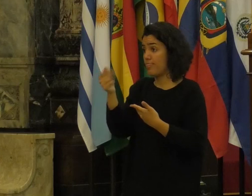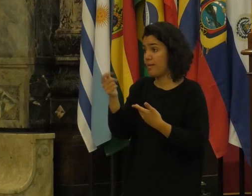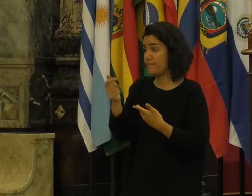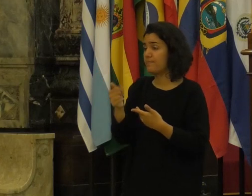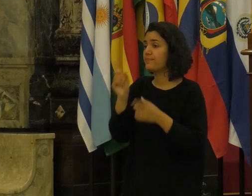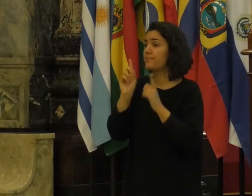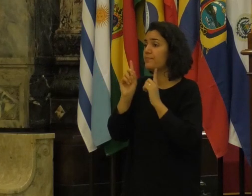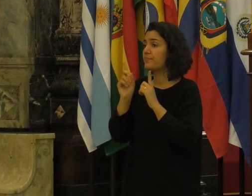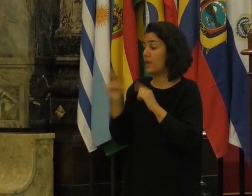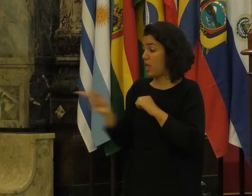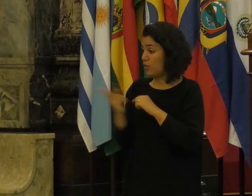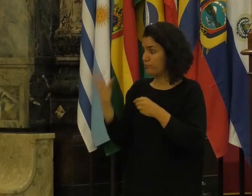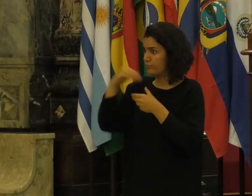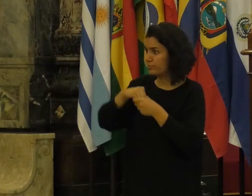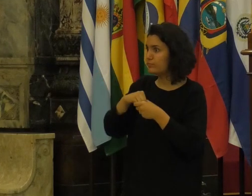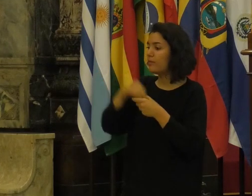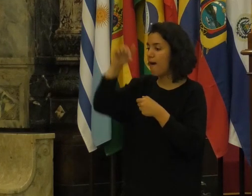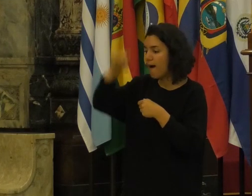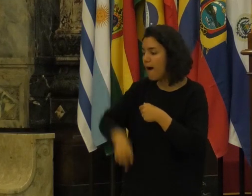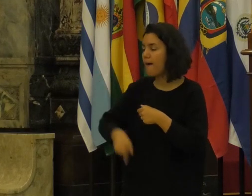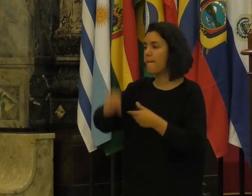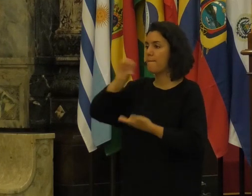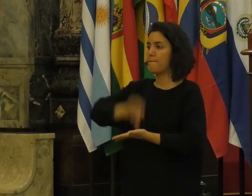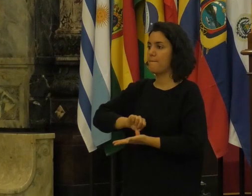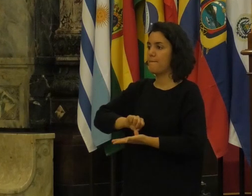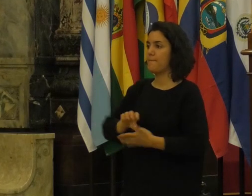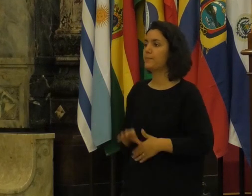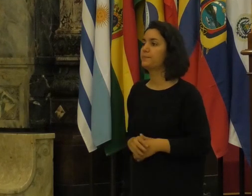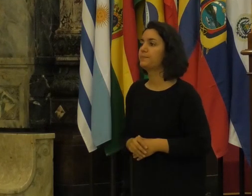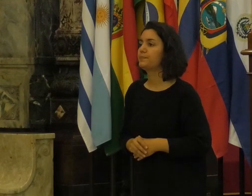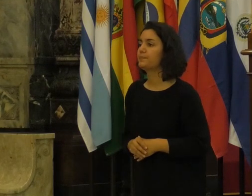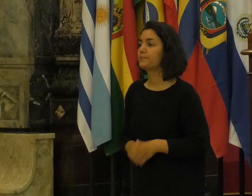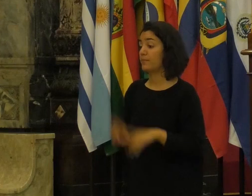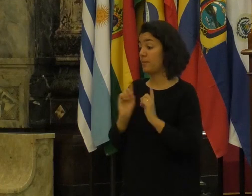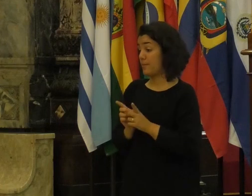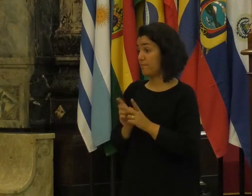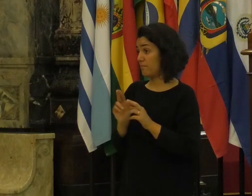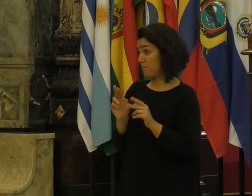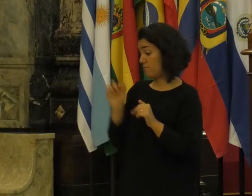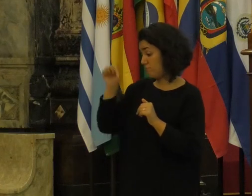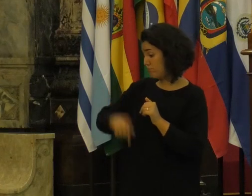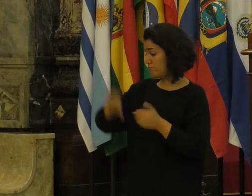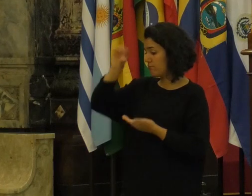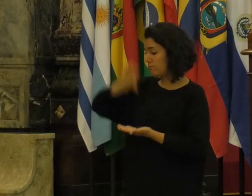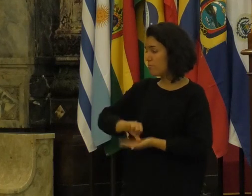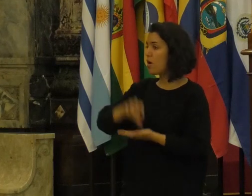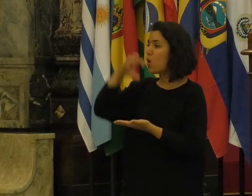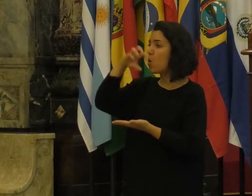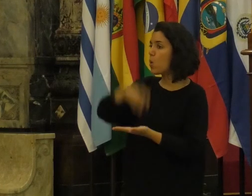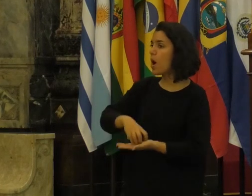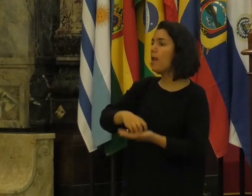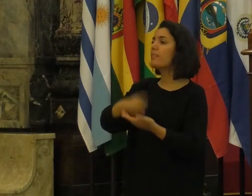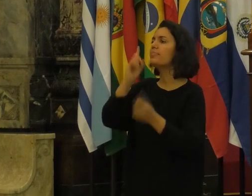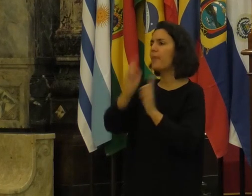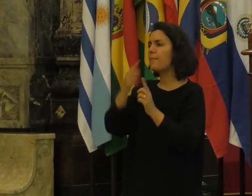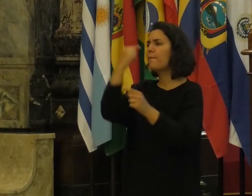de ambas, en este país, e igual que en este país, localmente en muchos países de